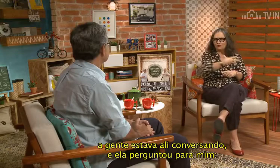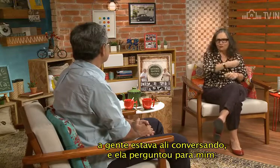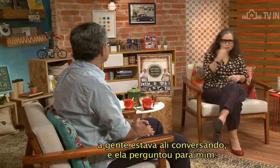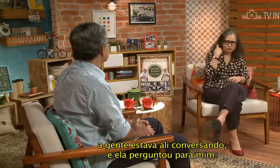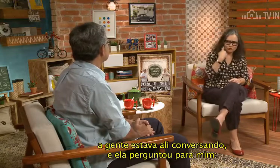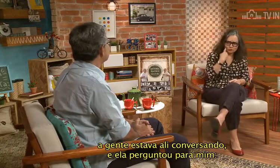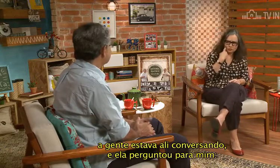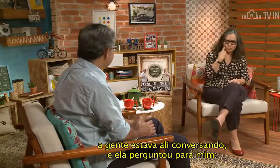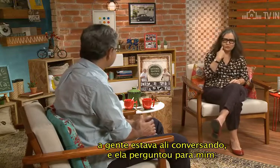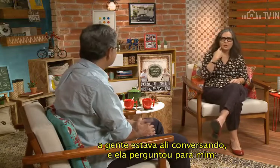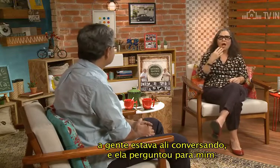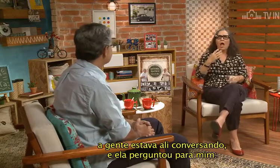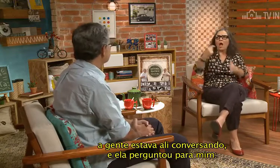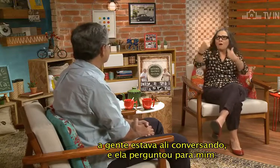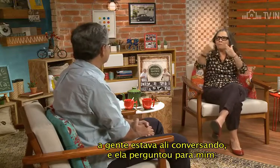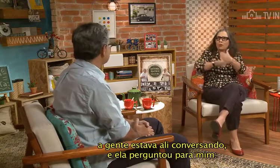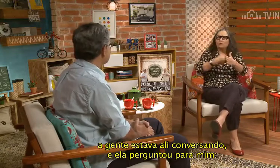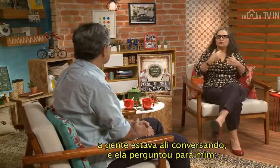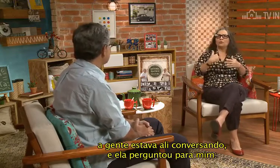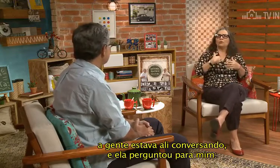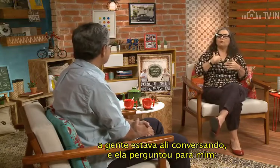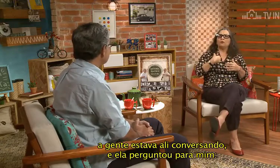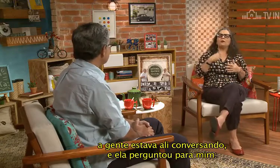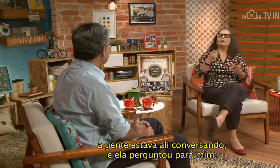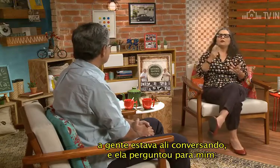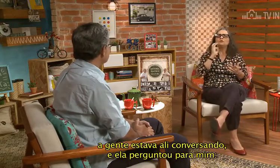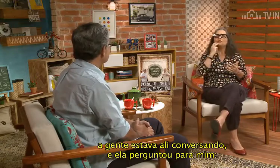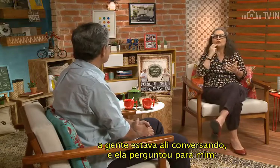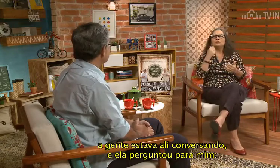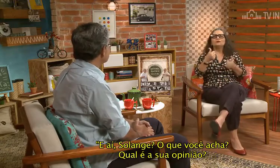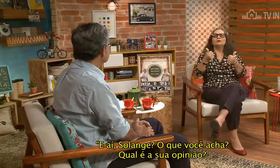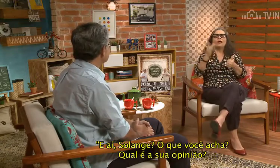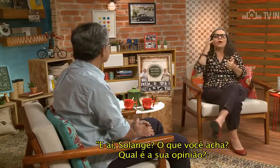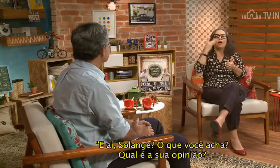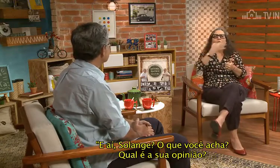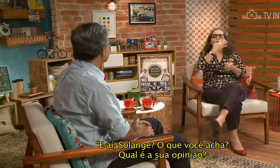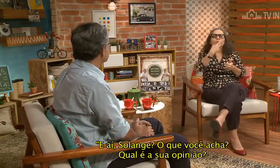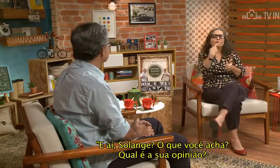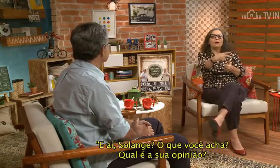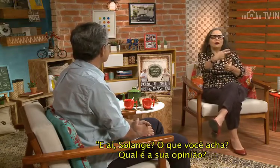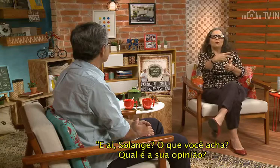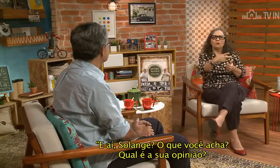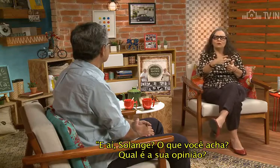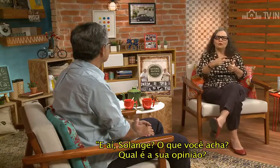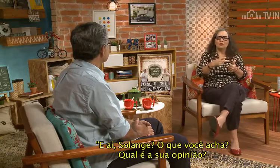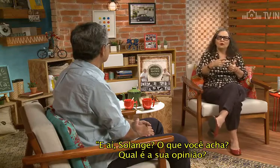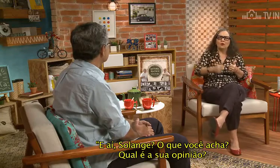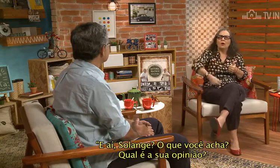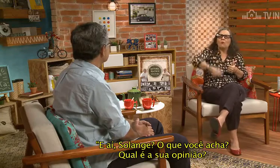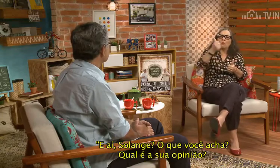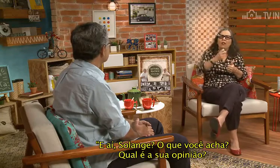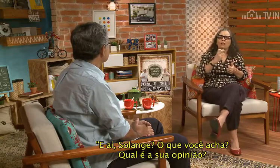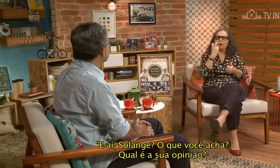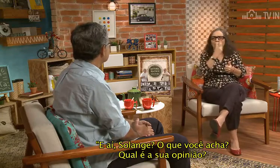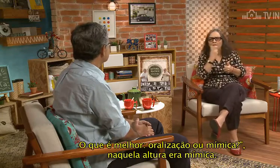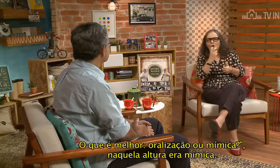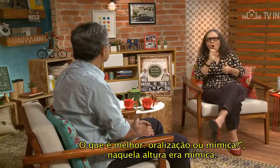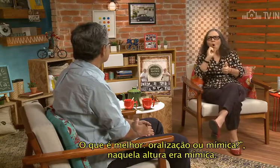estava ali conversando. Ela perguntou para mim, e aí, Solange, o que você acha? Qual é a sua opinião? O é melhor?